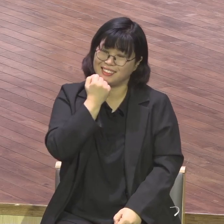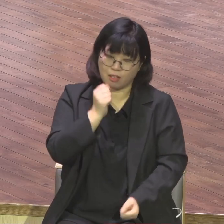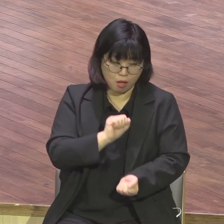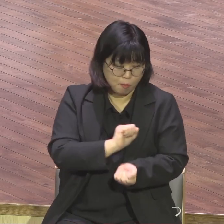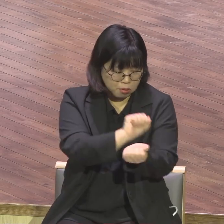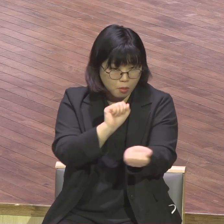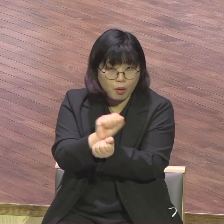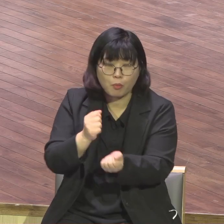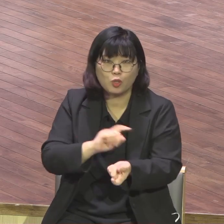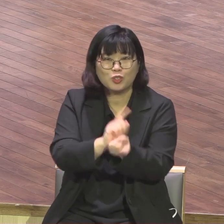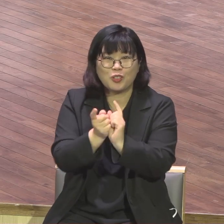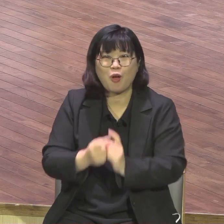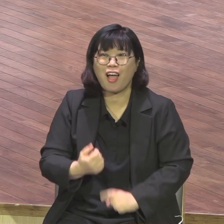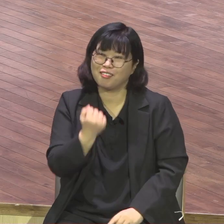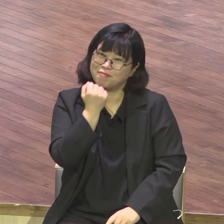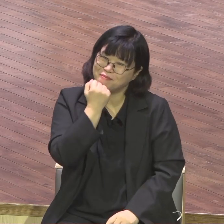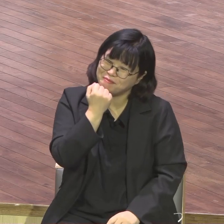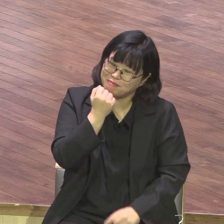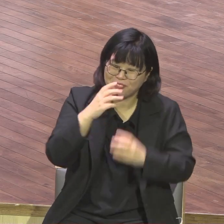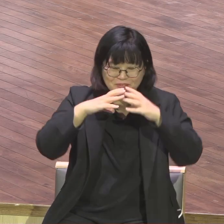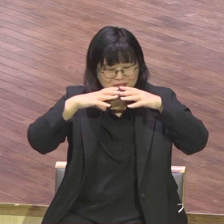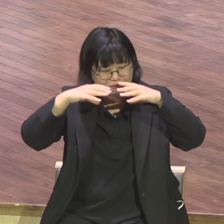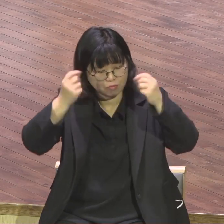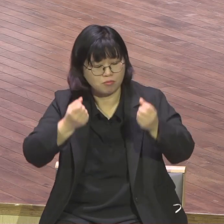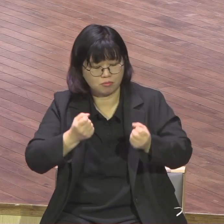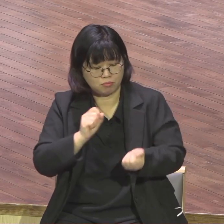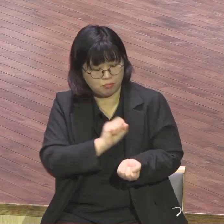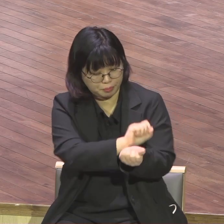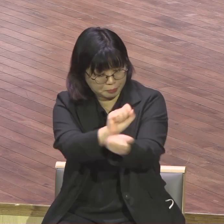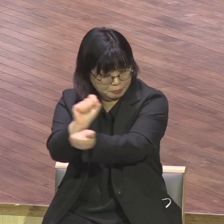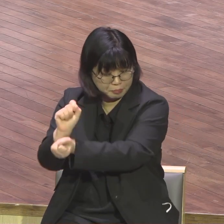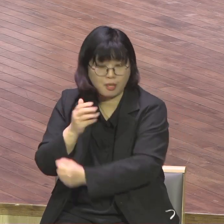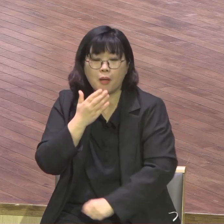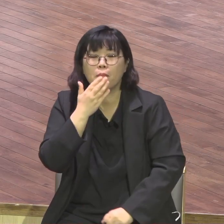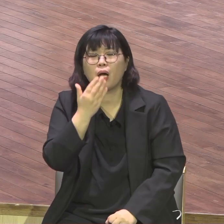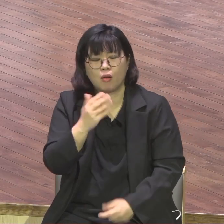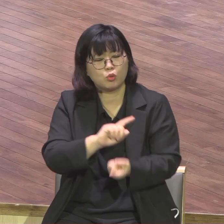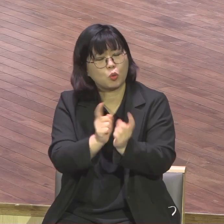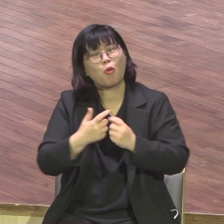좋아. 상대를 보면 기분이 좋아. 내 마음이 기쁘고 서로가 기쁘니까.